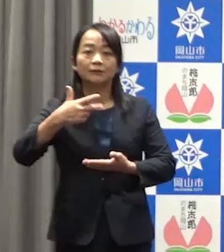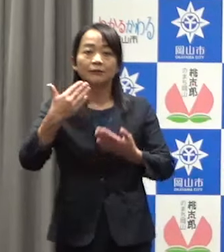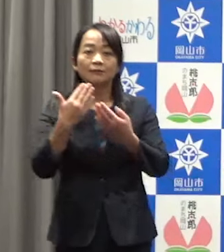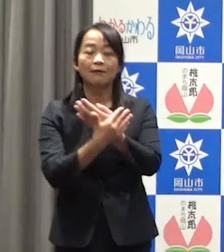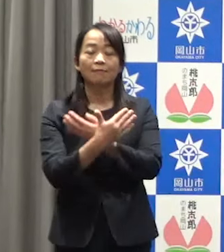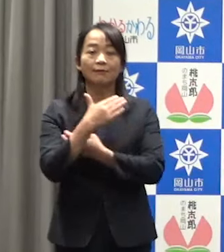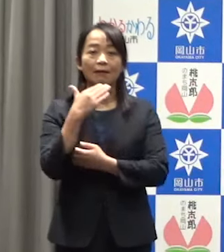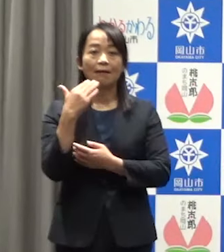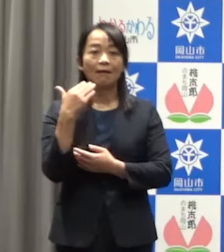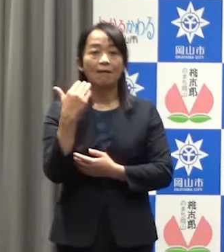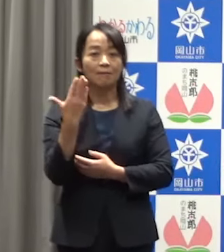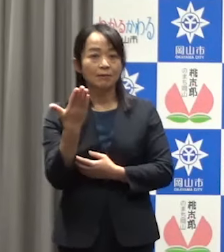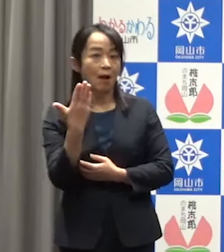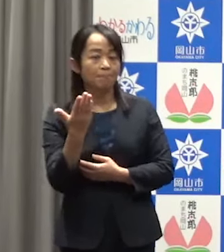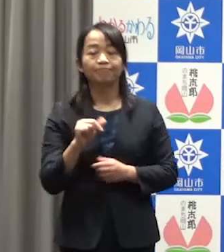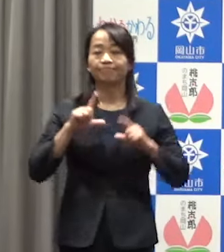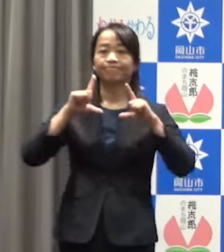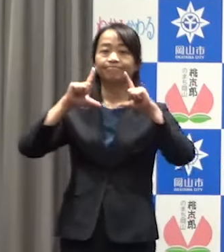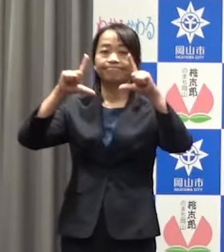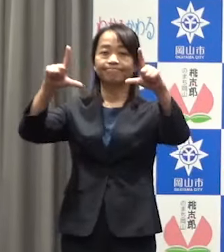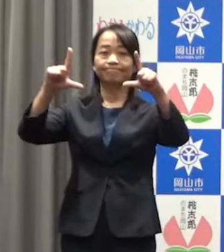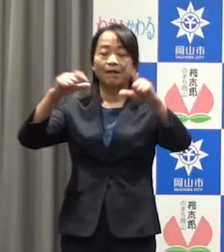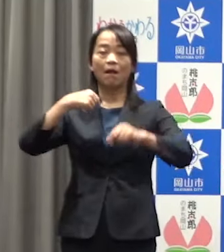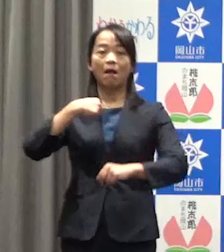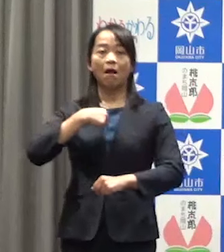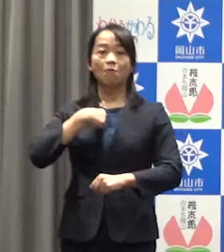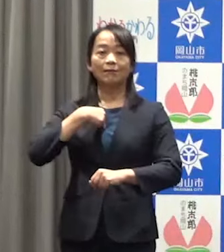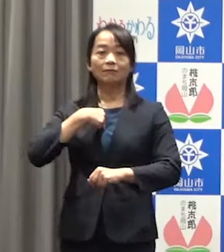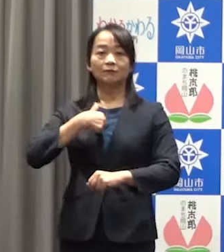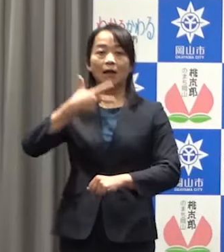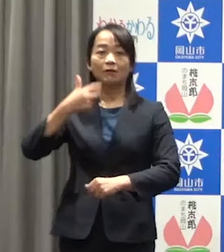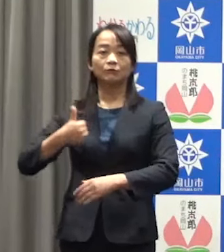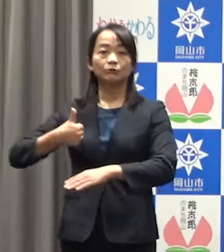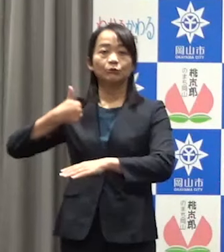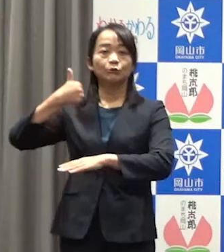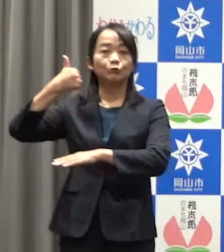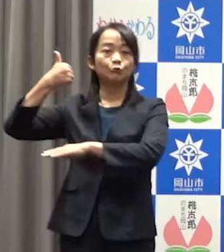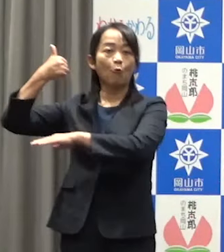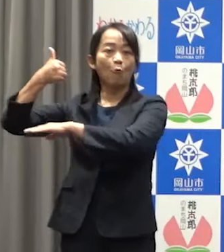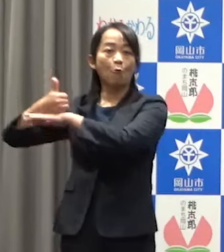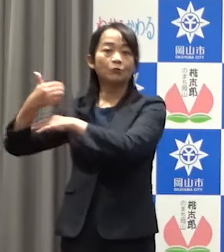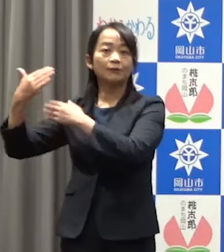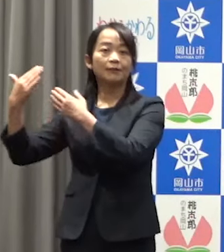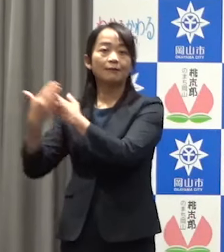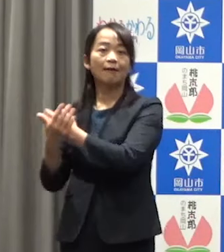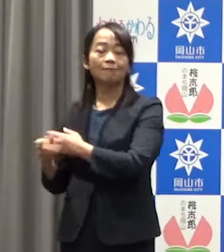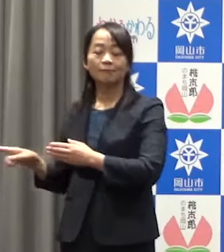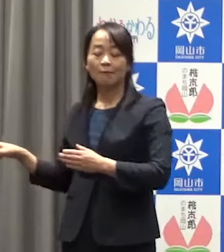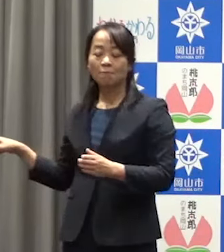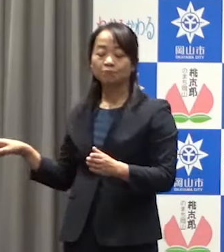も私が市長になってからは初めてであります。